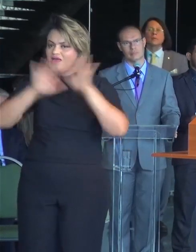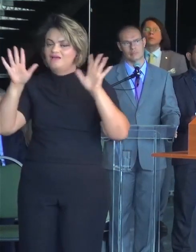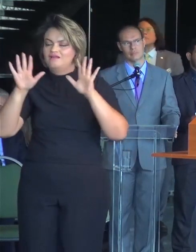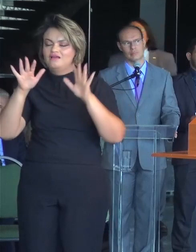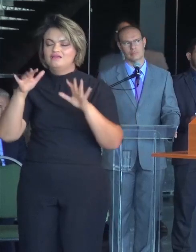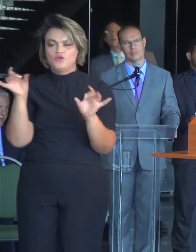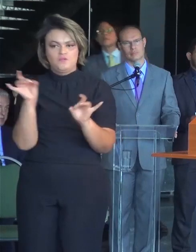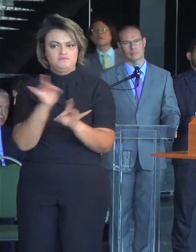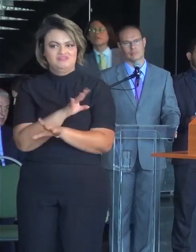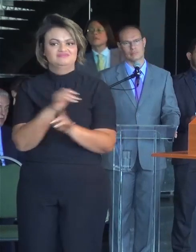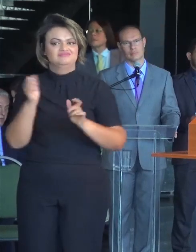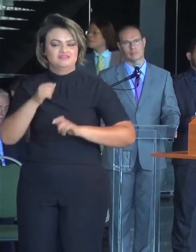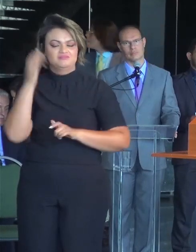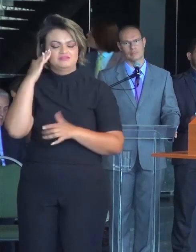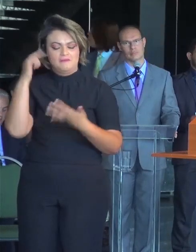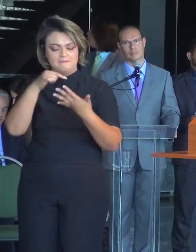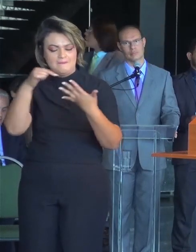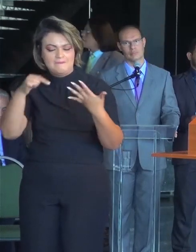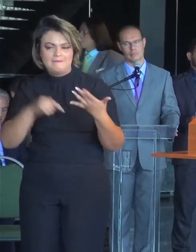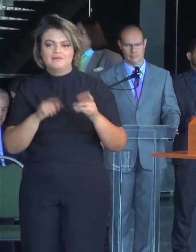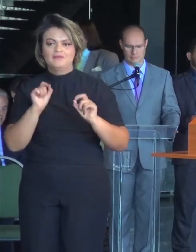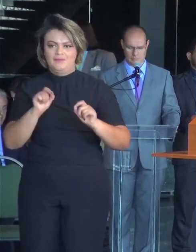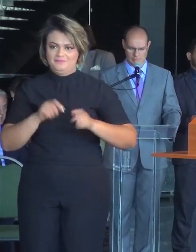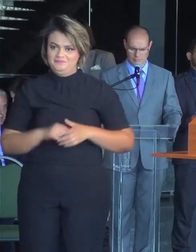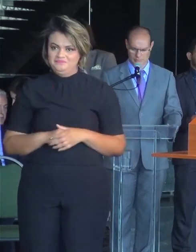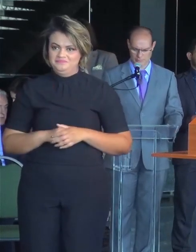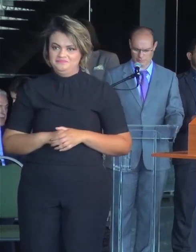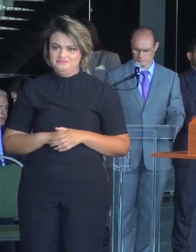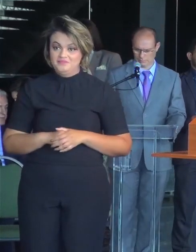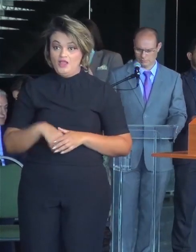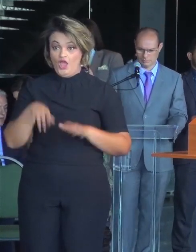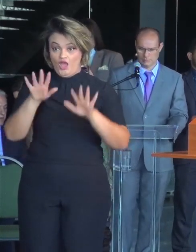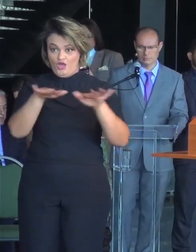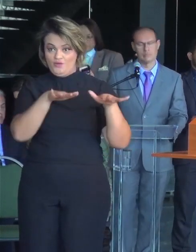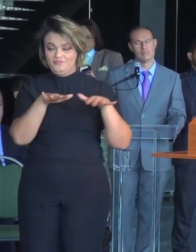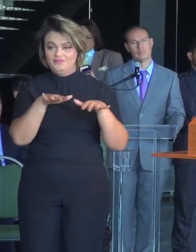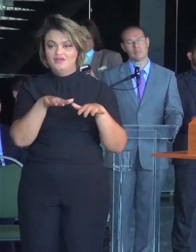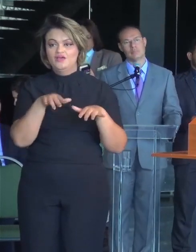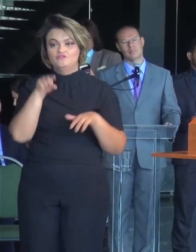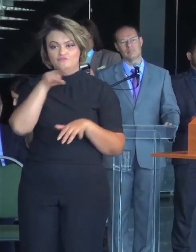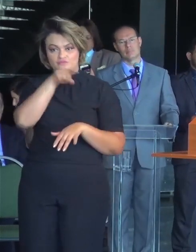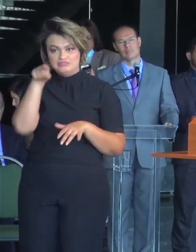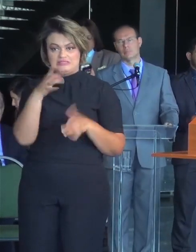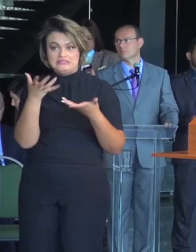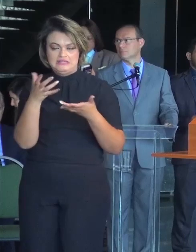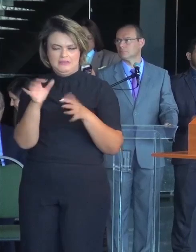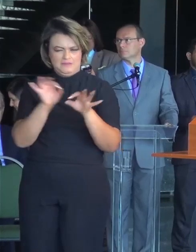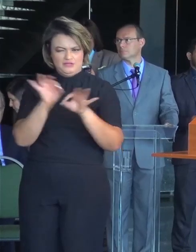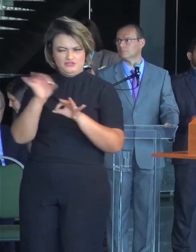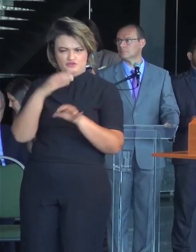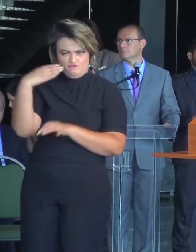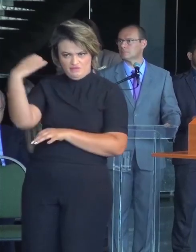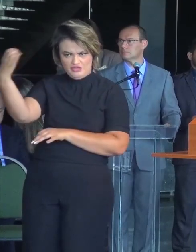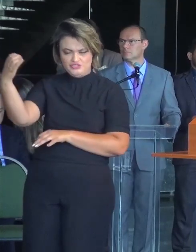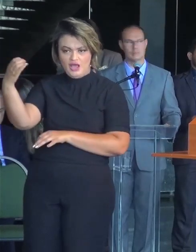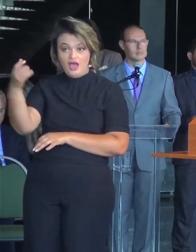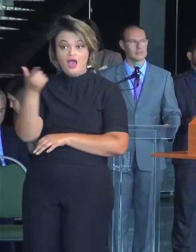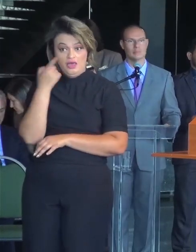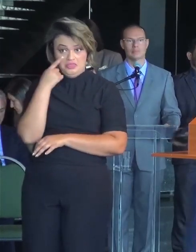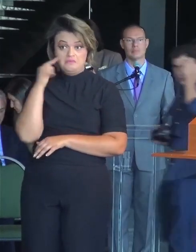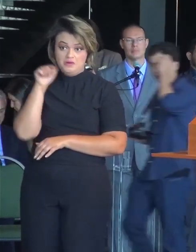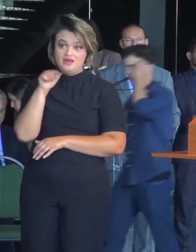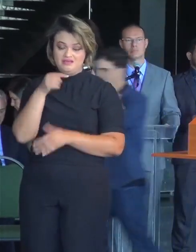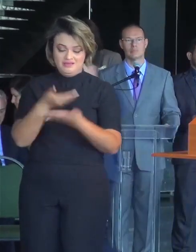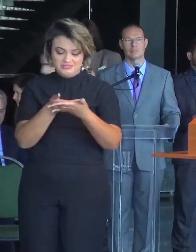e completas sobre os serviços contratados. Convido a todos aqueles que planejam a próxima viagem que não deixem de